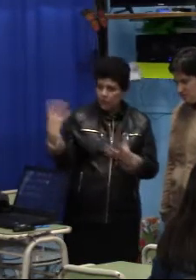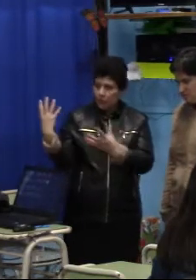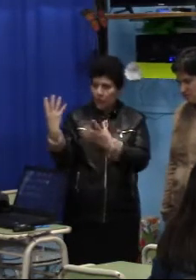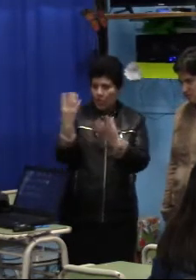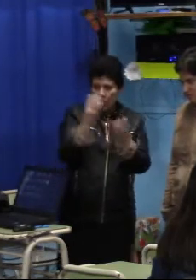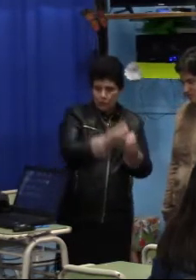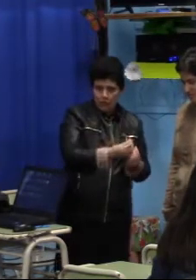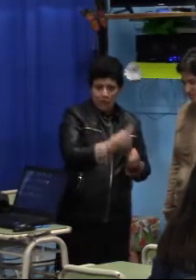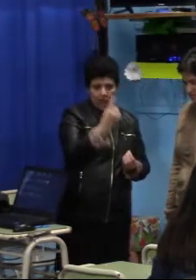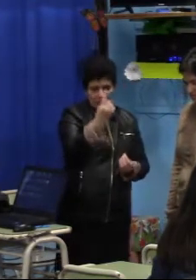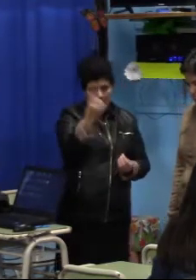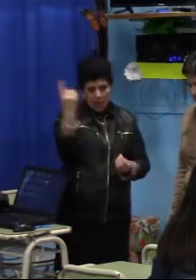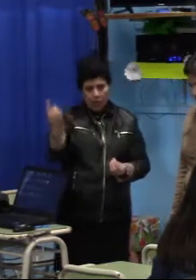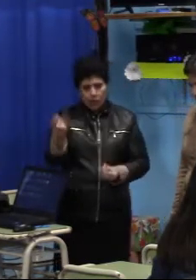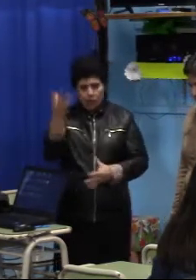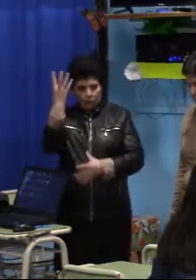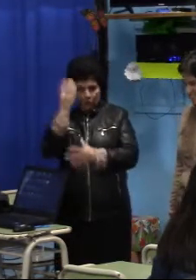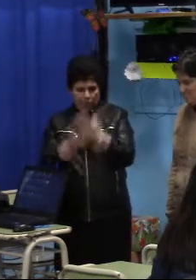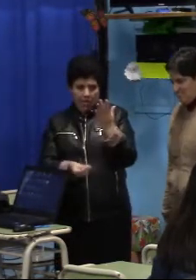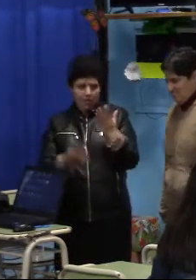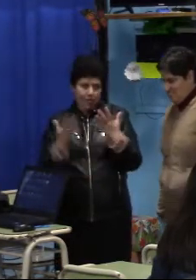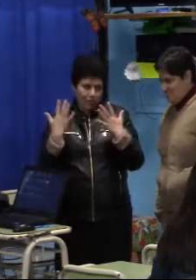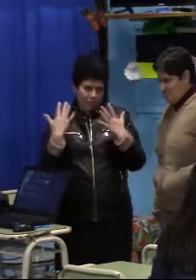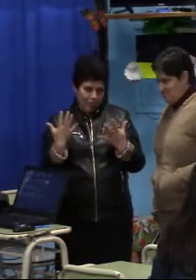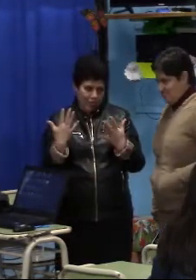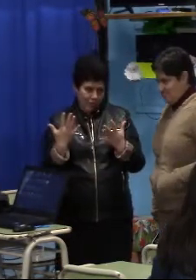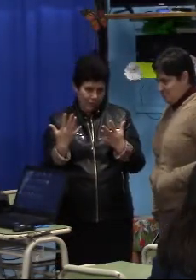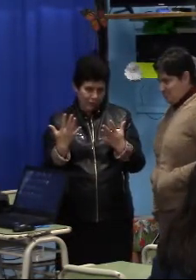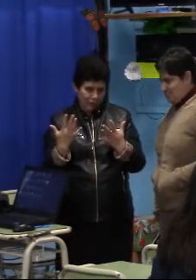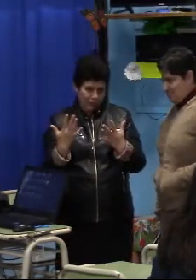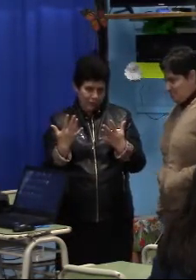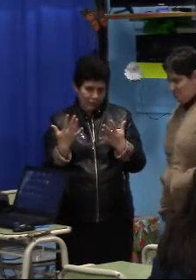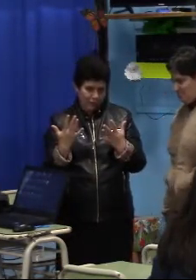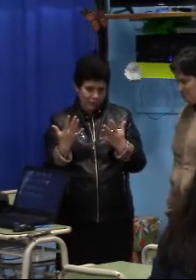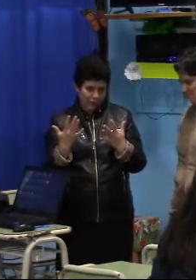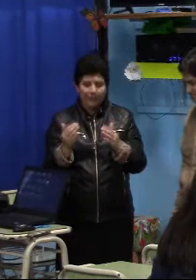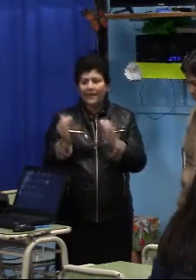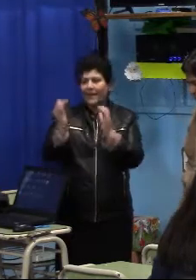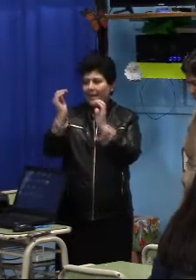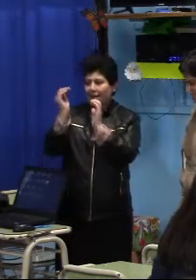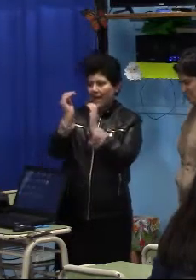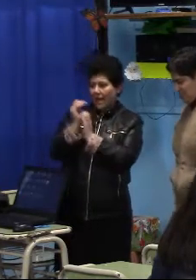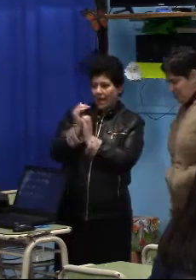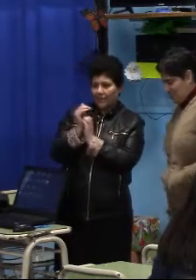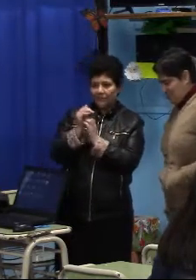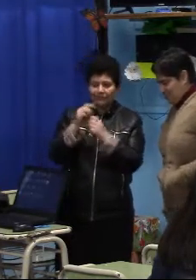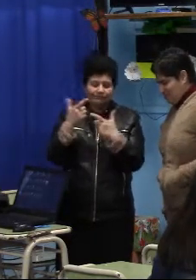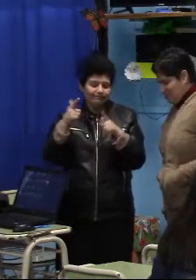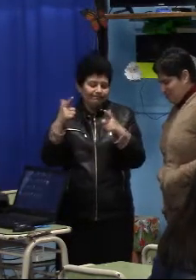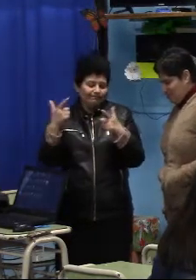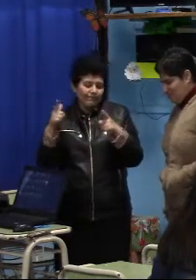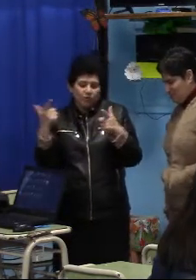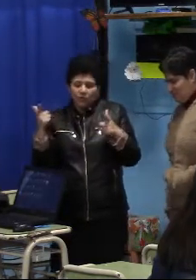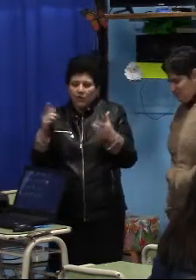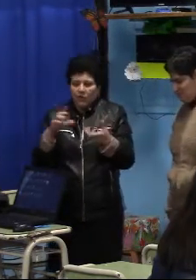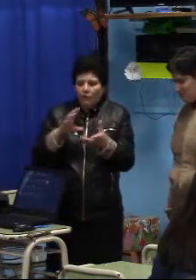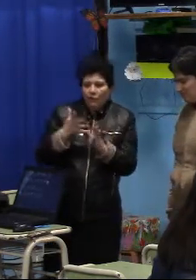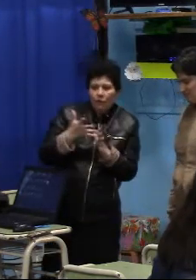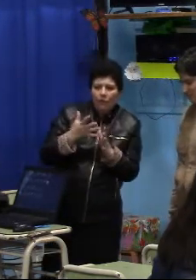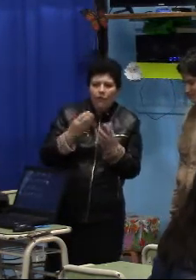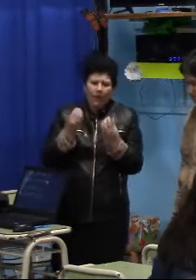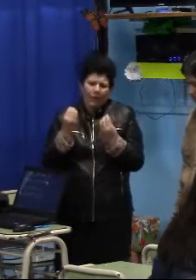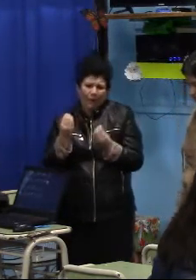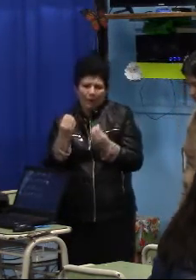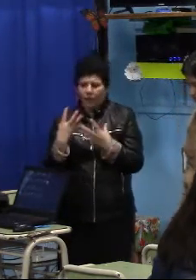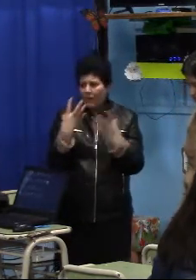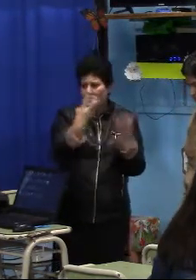fallar. Los humanos fallamos. La iglesia por ahí no tiene todas las condiciones. Y